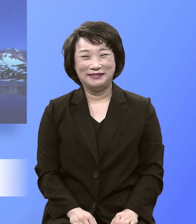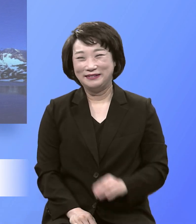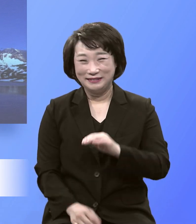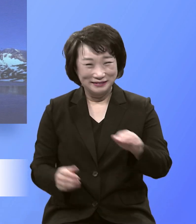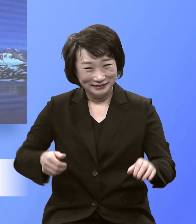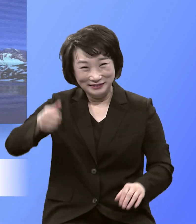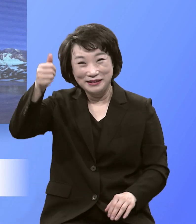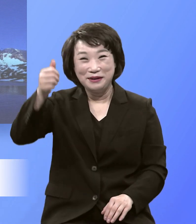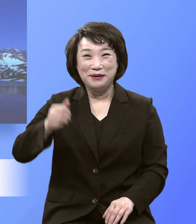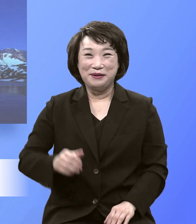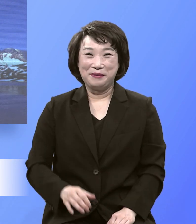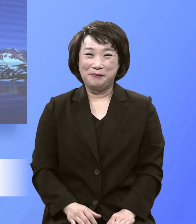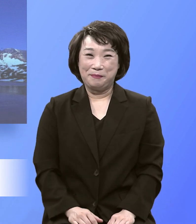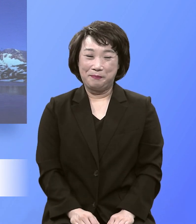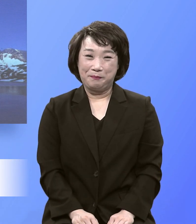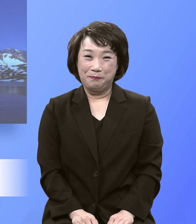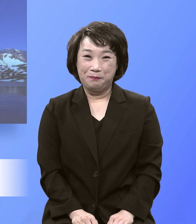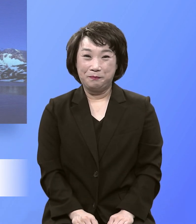표현할 수가 없는 거야.